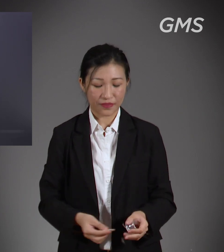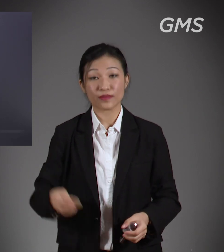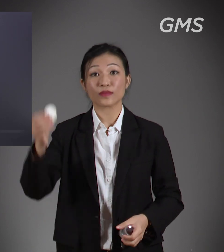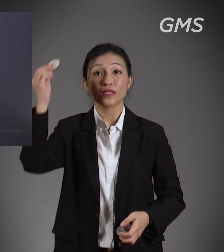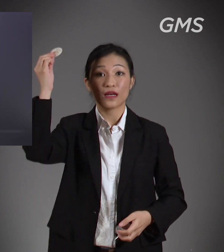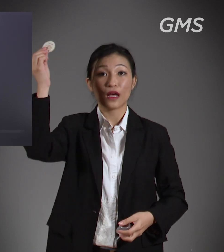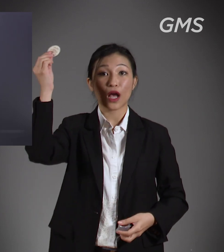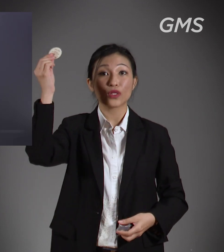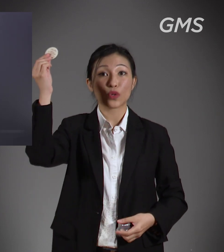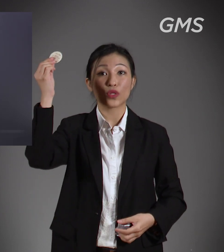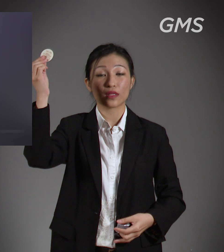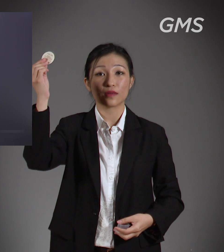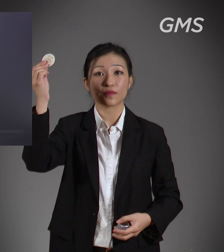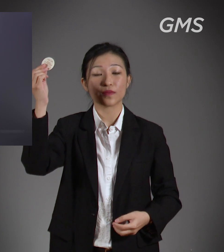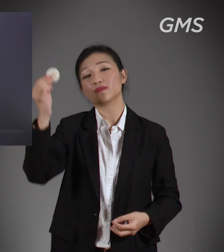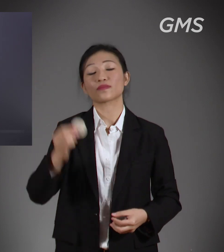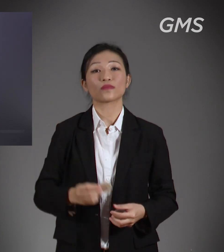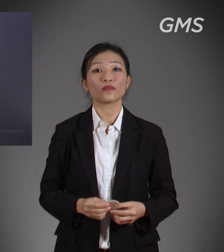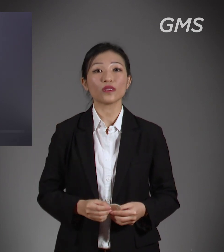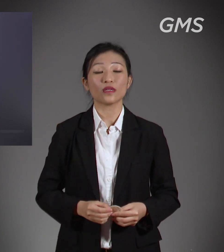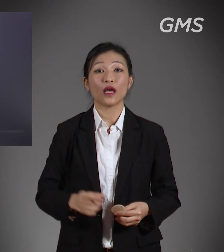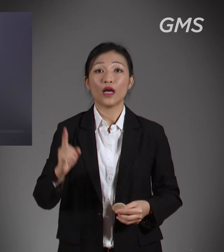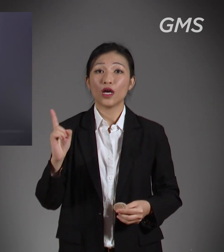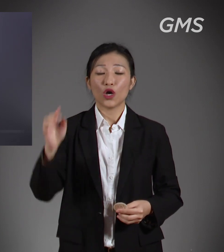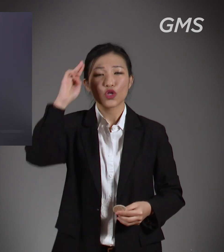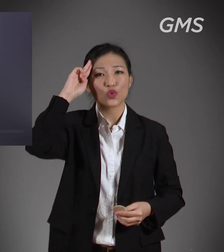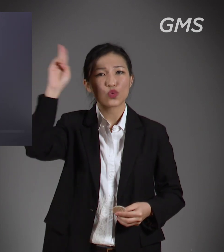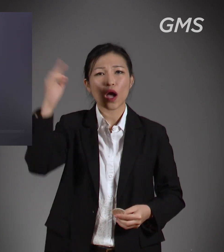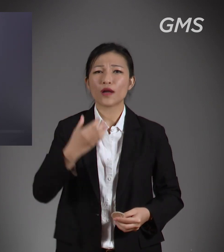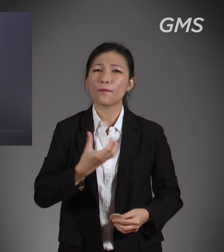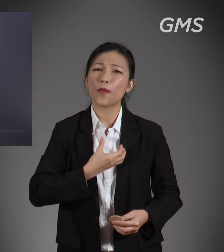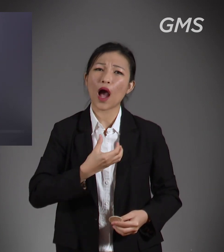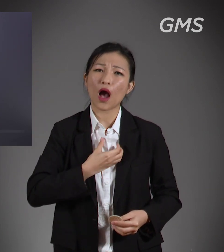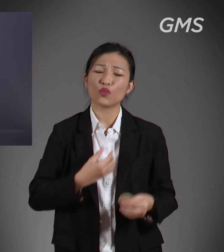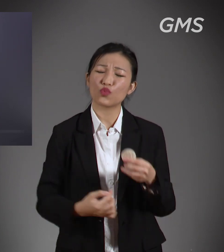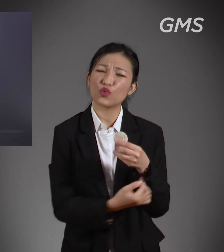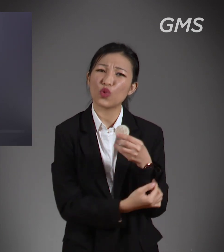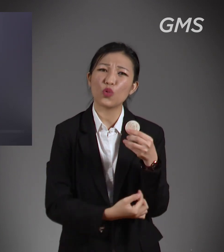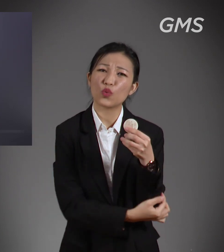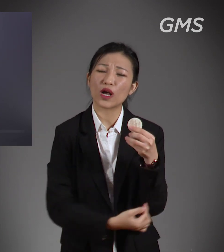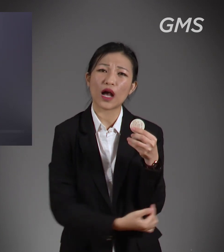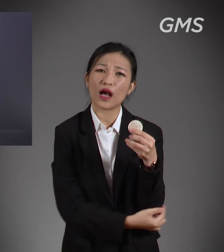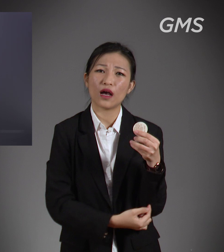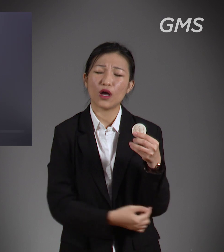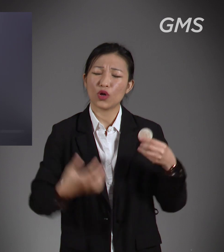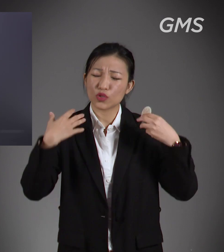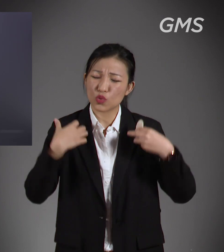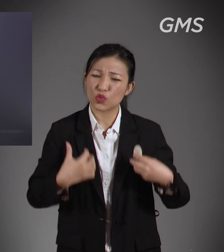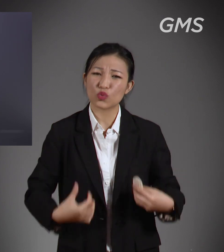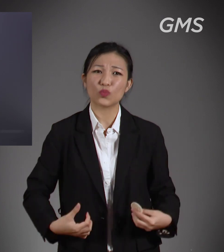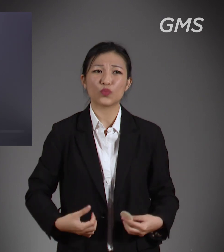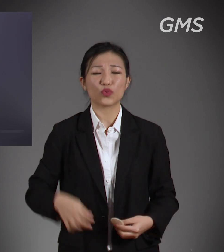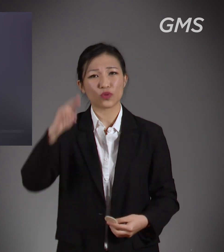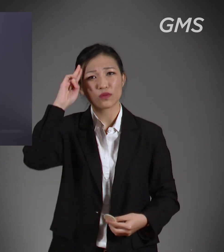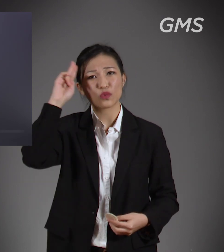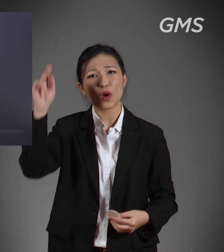dan saya. Dan bahkan Dia rela mengalami luka-luka pada sekujur tubuhnya. Di mana firman